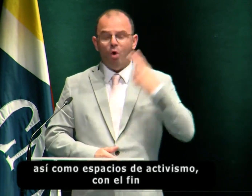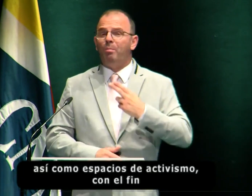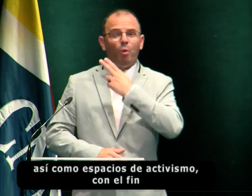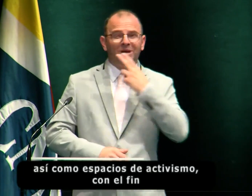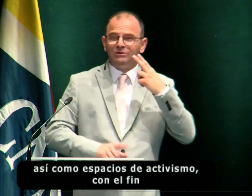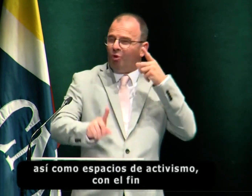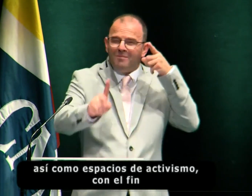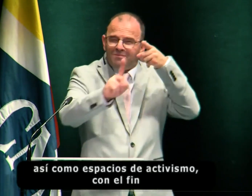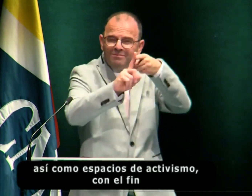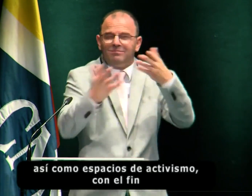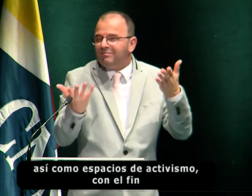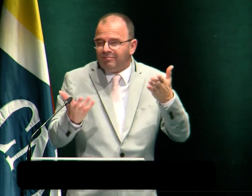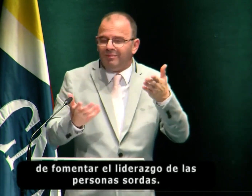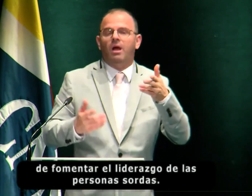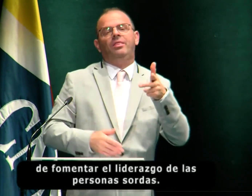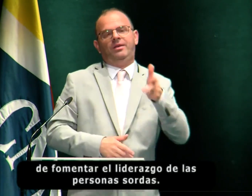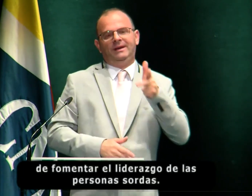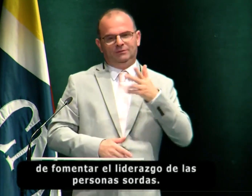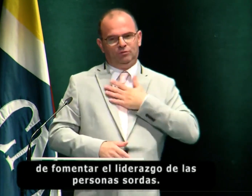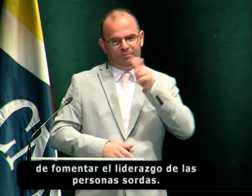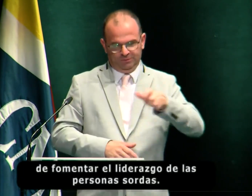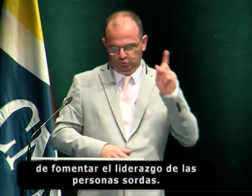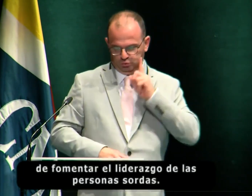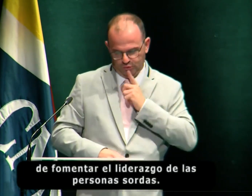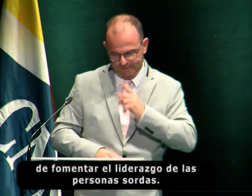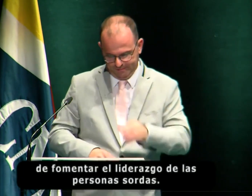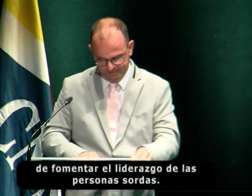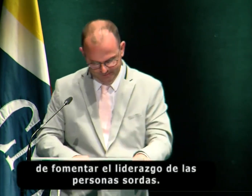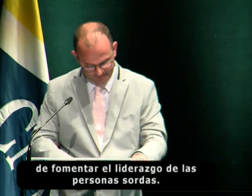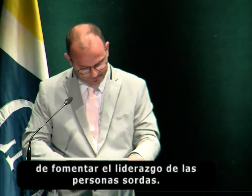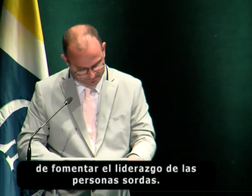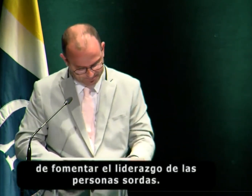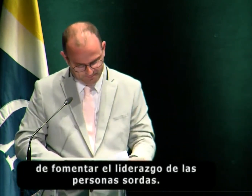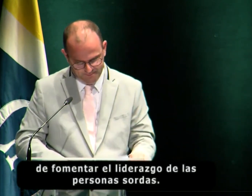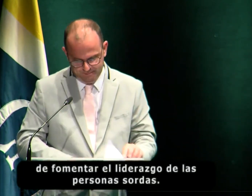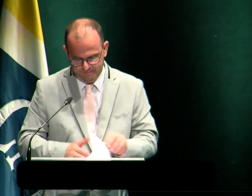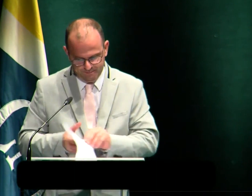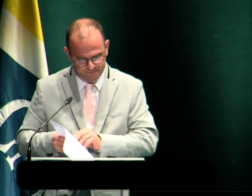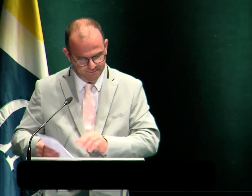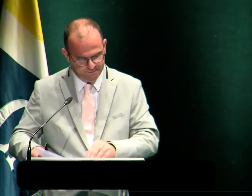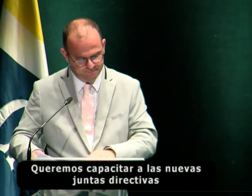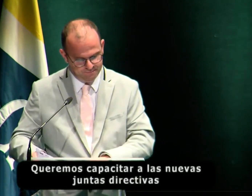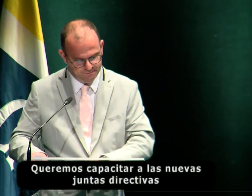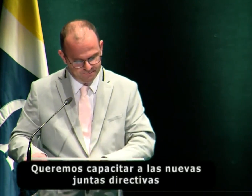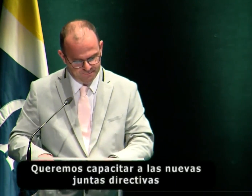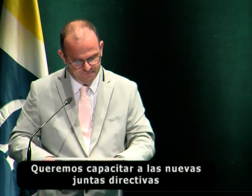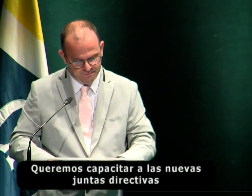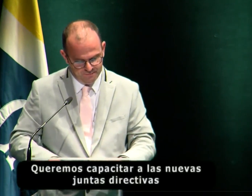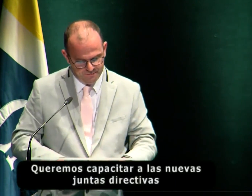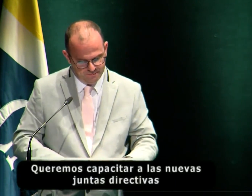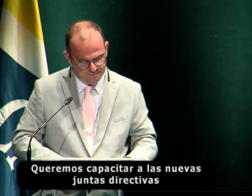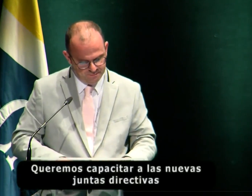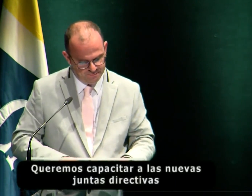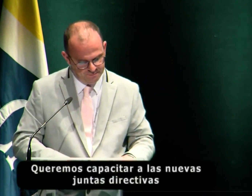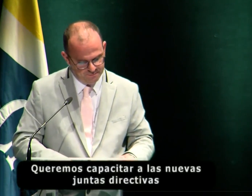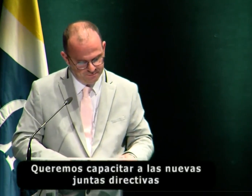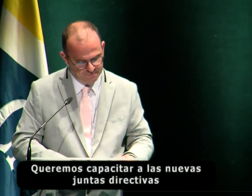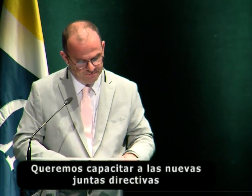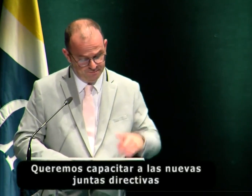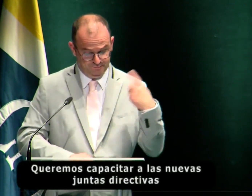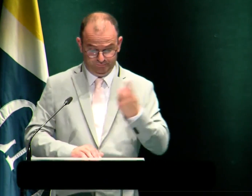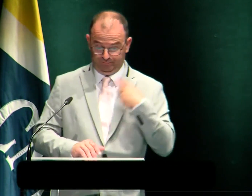Queremos capacitar a las nuevas juntas directivas para que se comprometan y luchen por los derechos de las personas sordas.